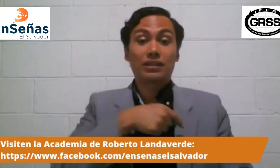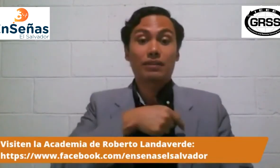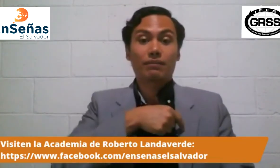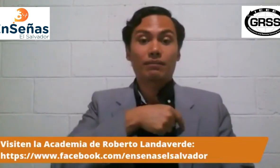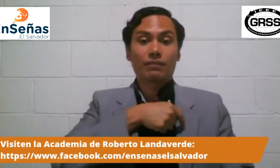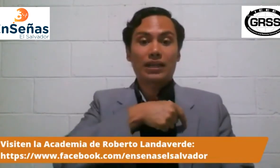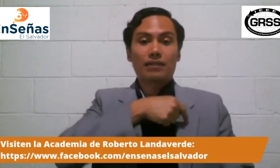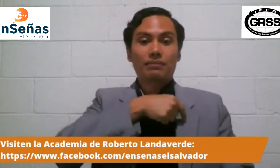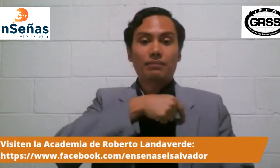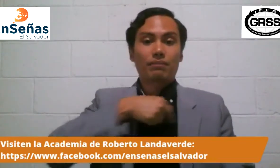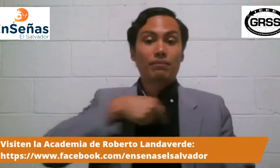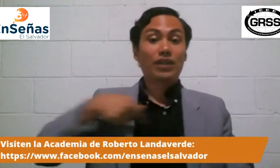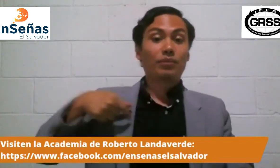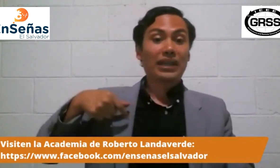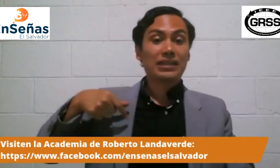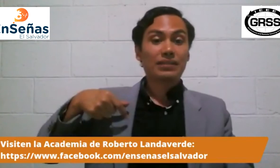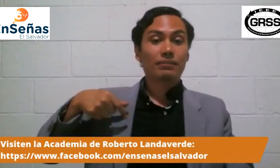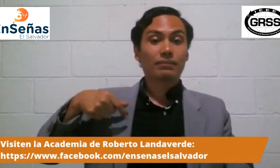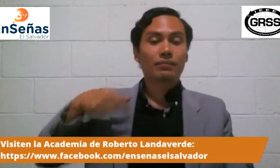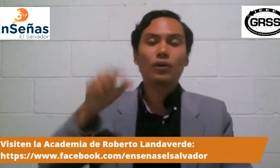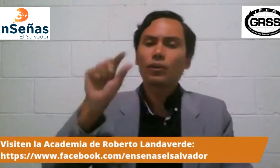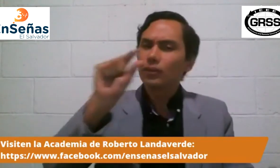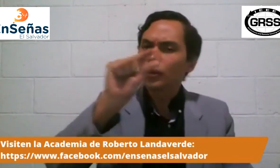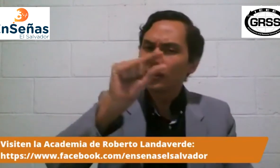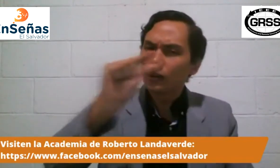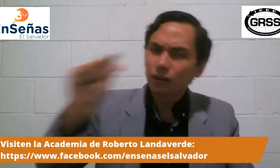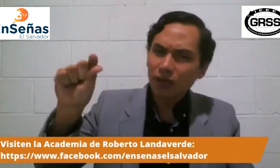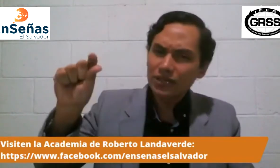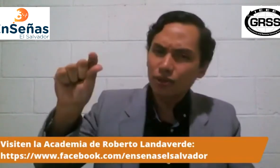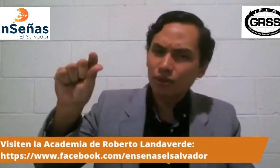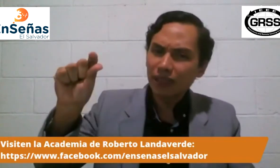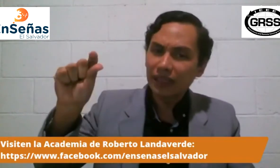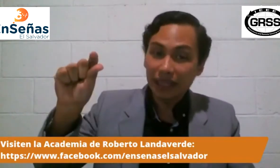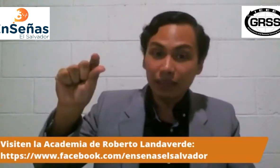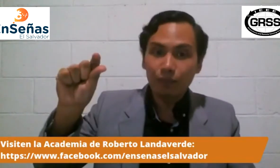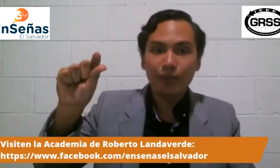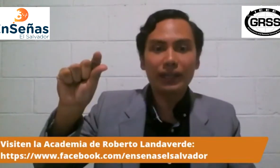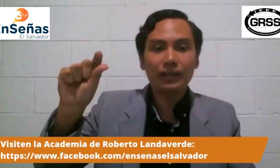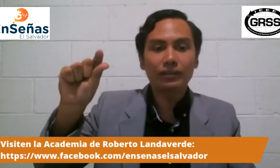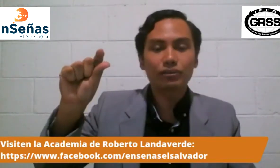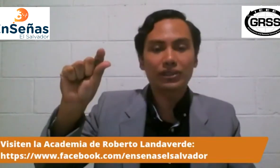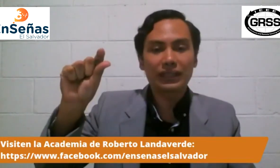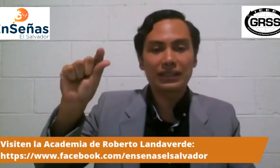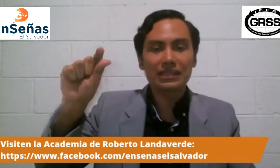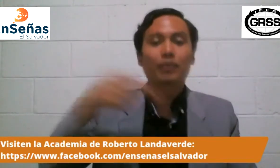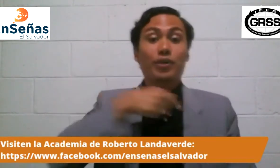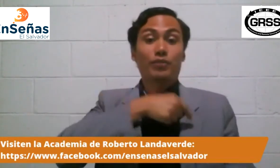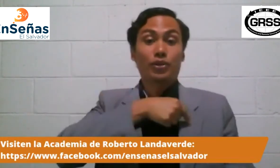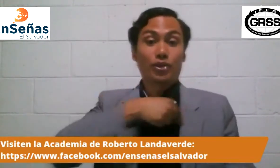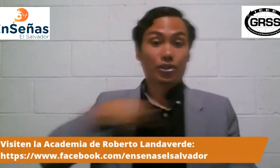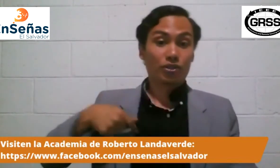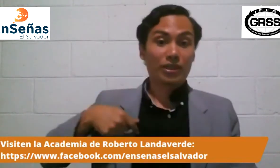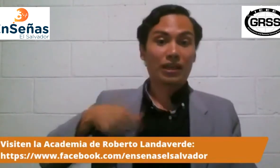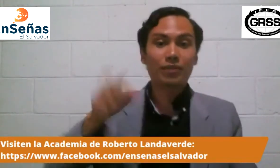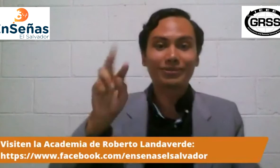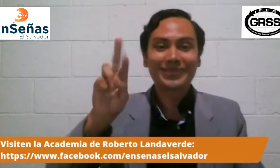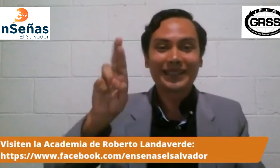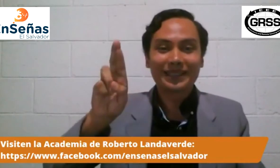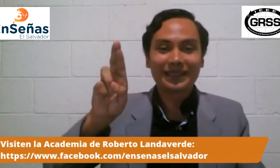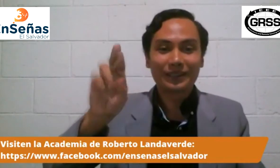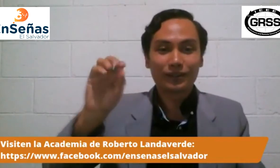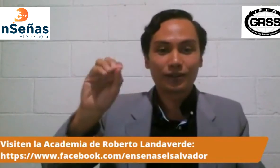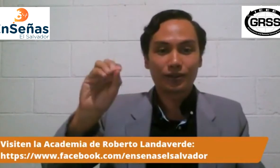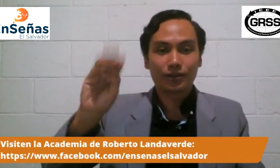Entonces, acá, mi nombre es, o ¿cuál es su nombre? Y ahí puede ustedes decir, por ejemplo, yo me llamo,